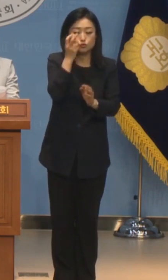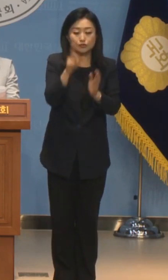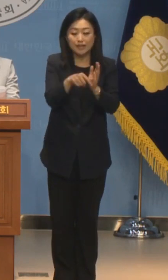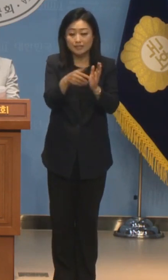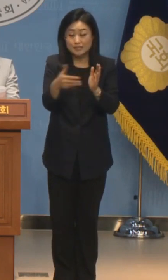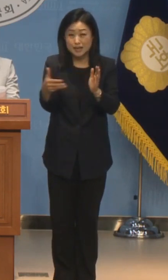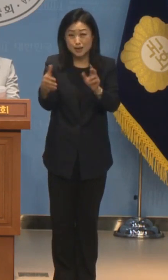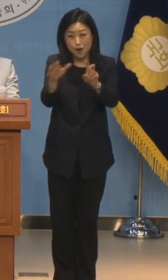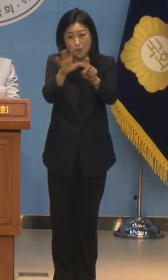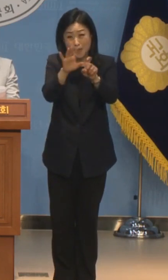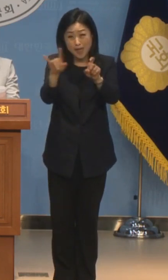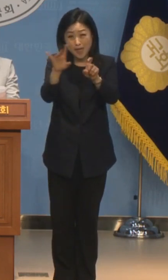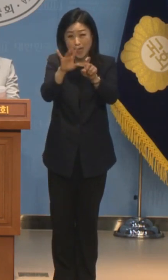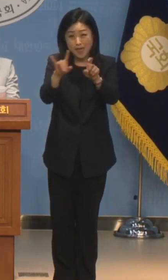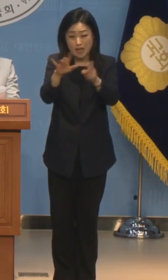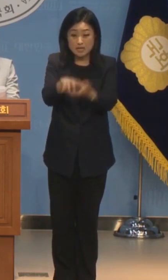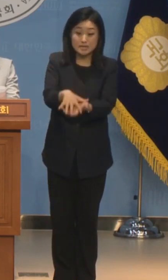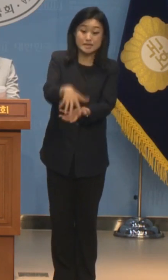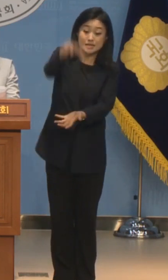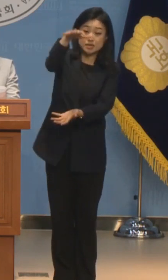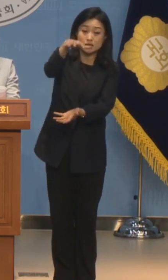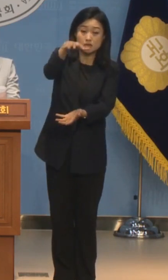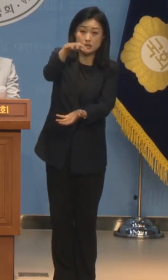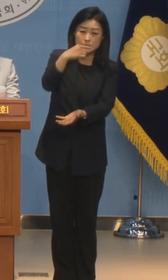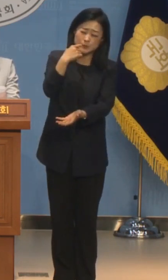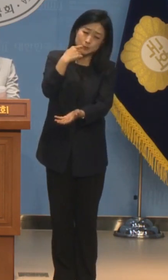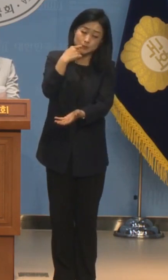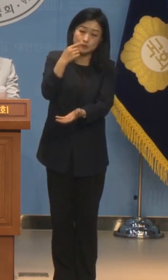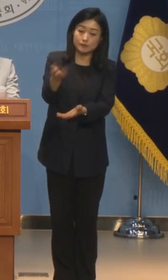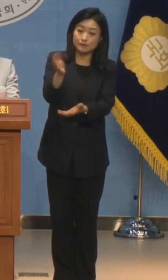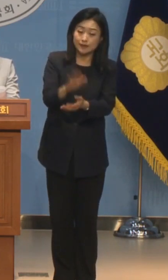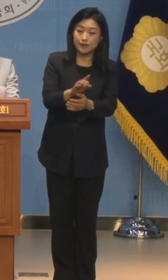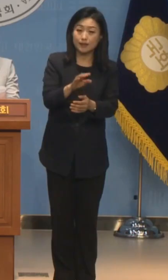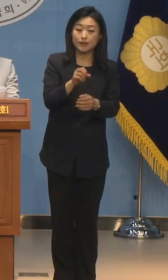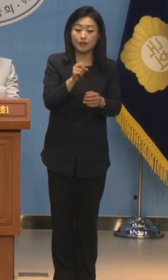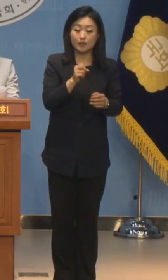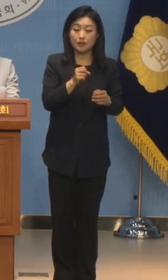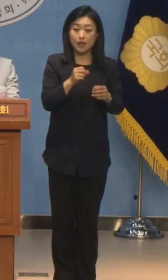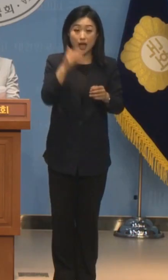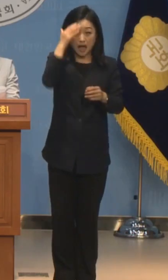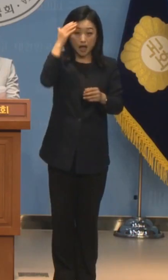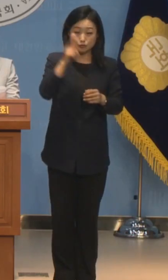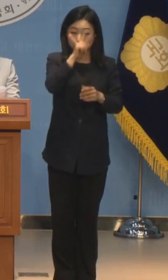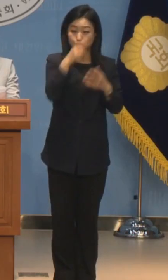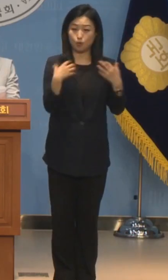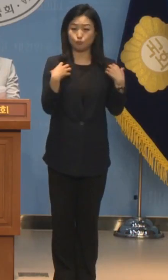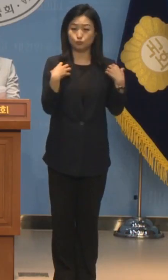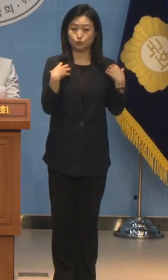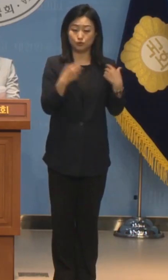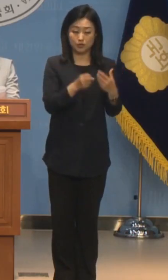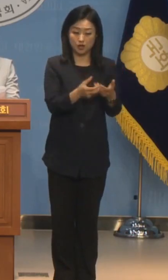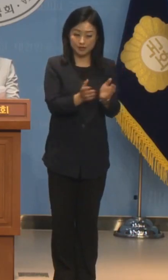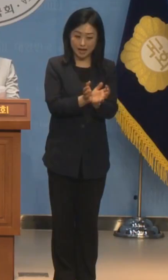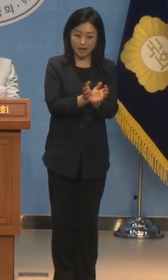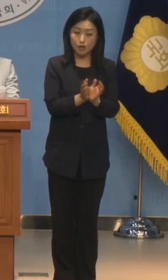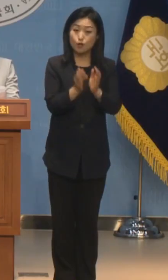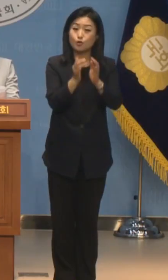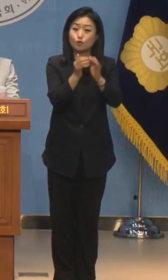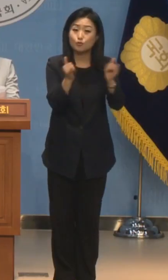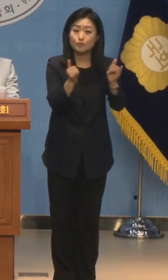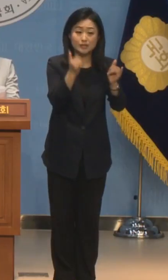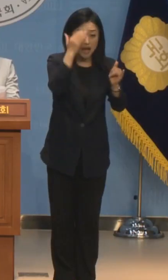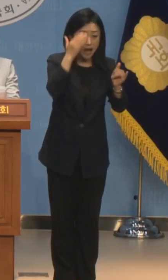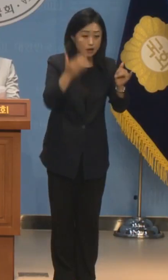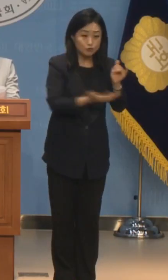배로 뛰었다고 합니다 그런데도 정부 여당이라는 사람들이 국민 건강과